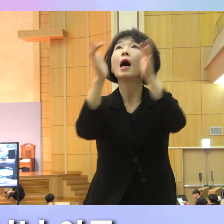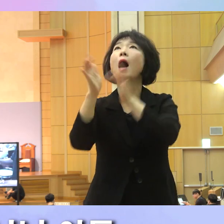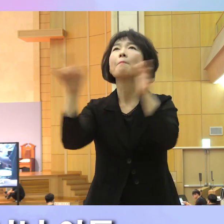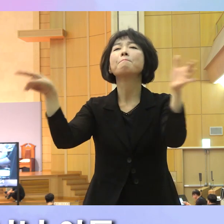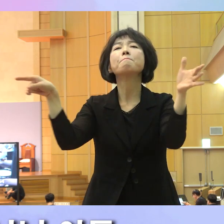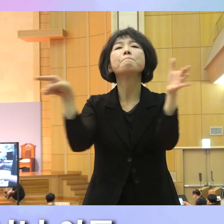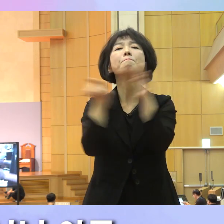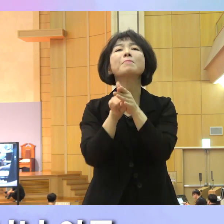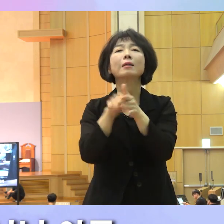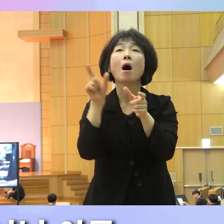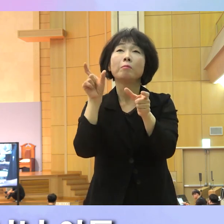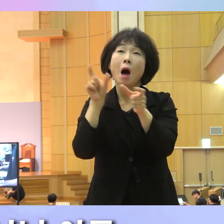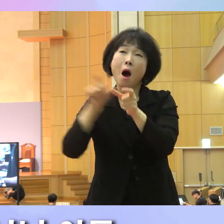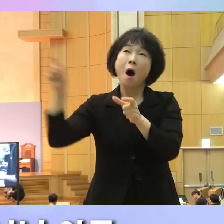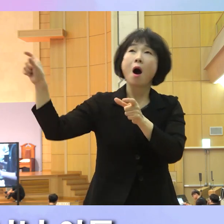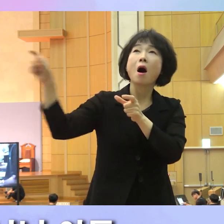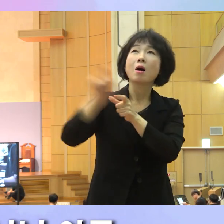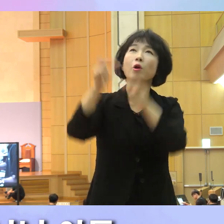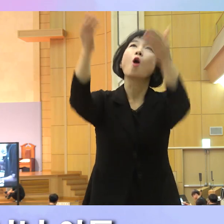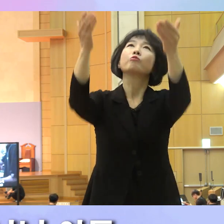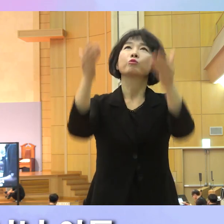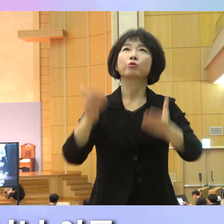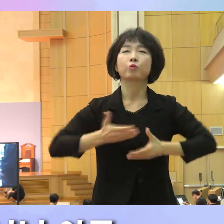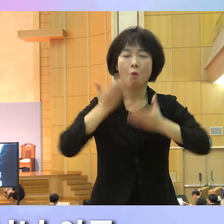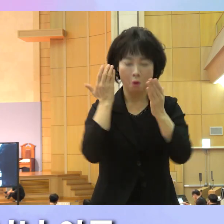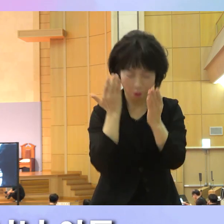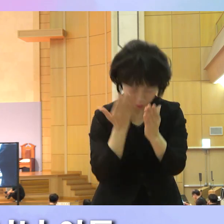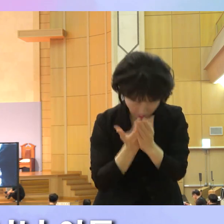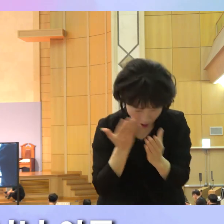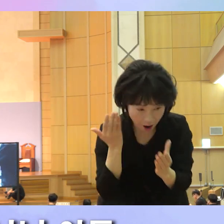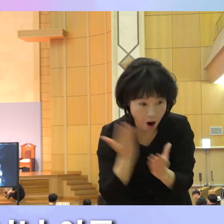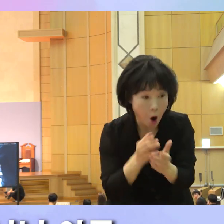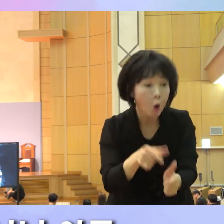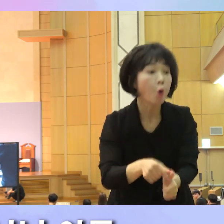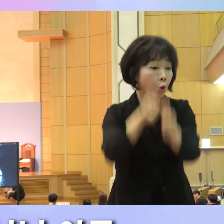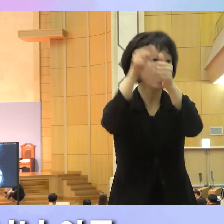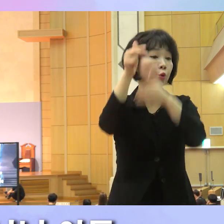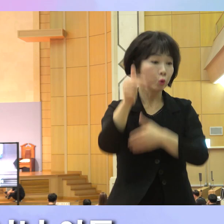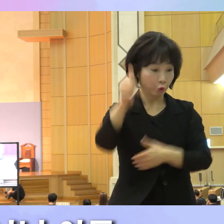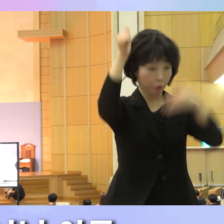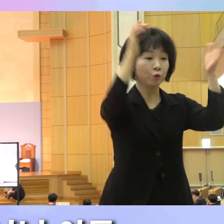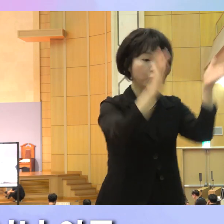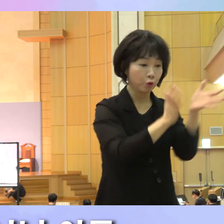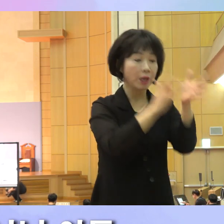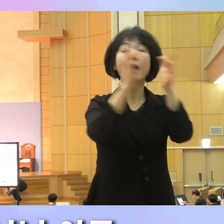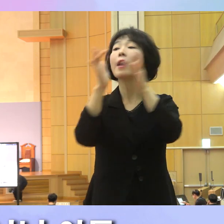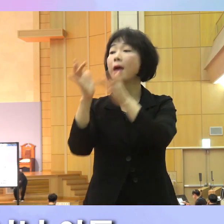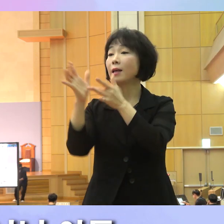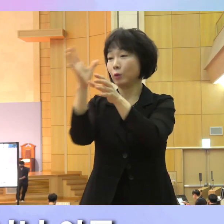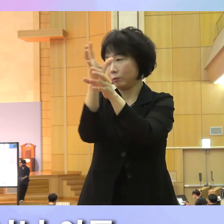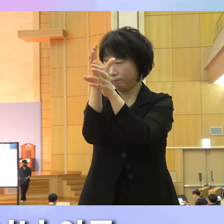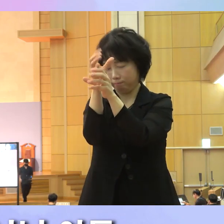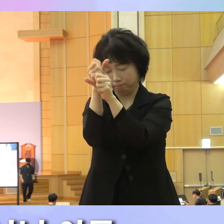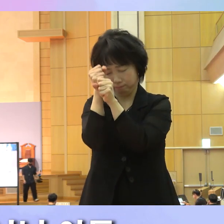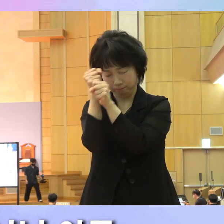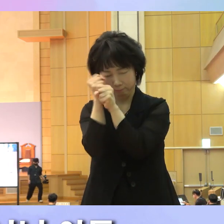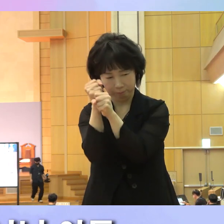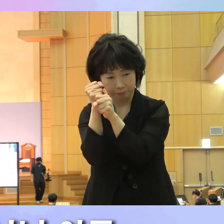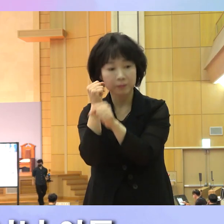예수 믿음 더욱 주소서. 구주 예수